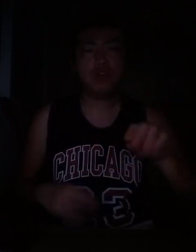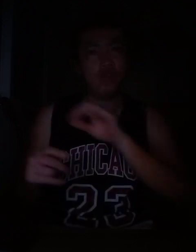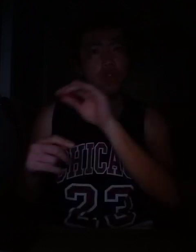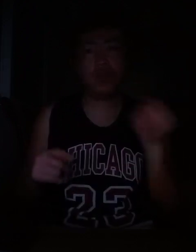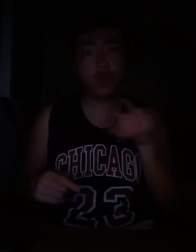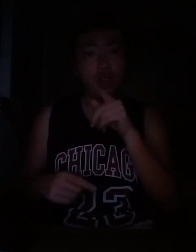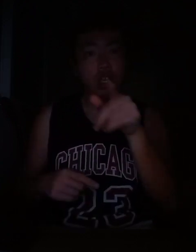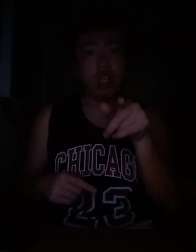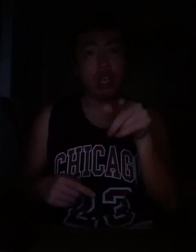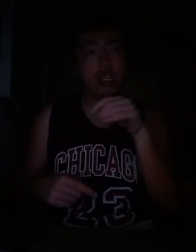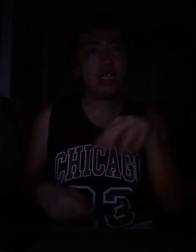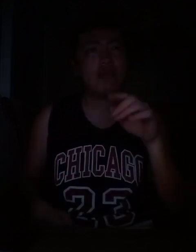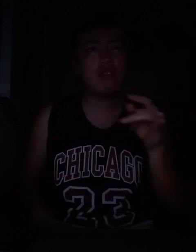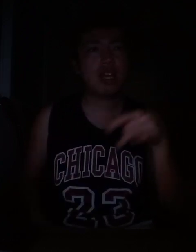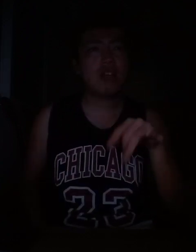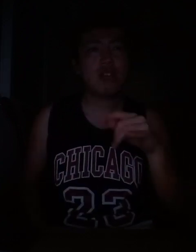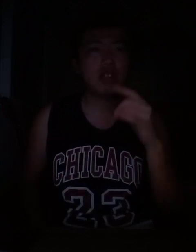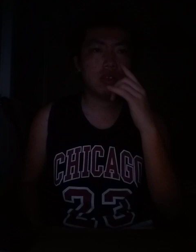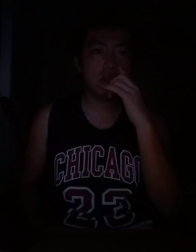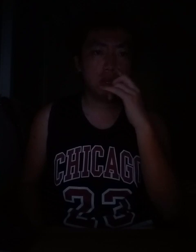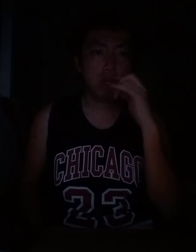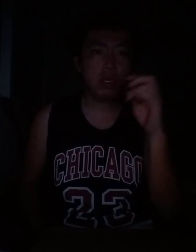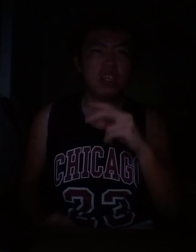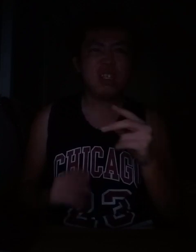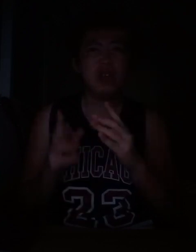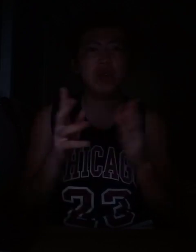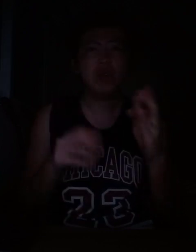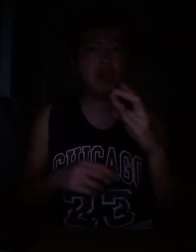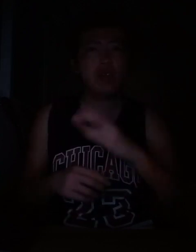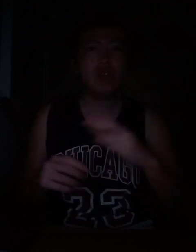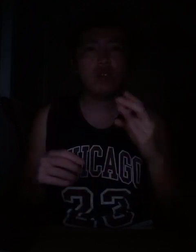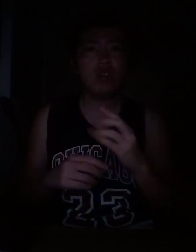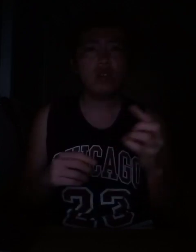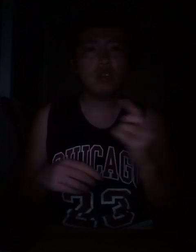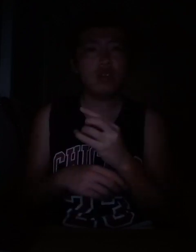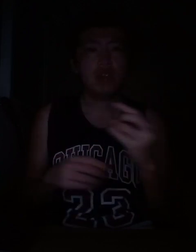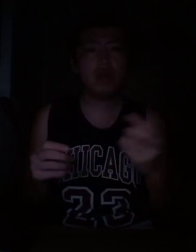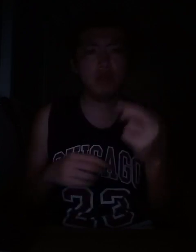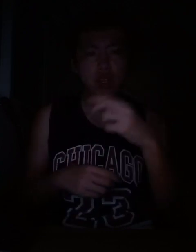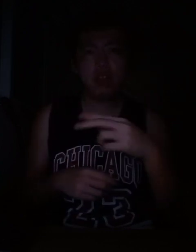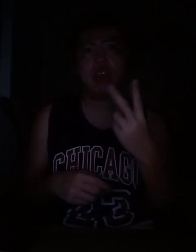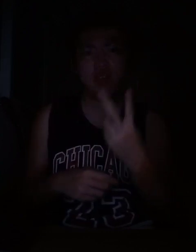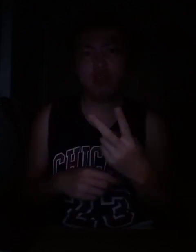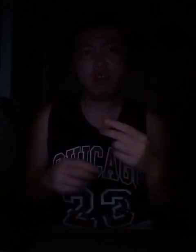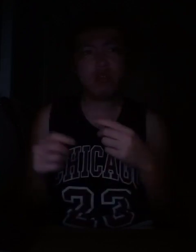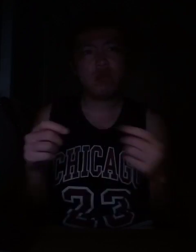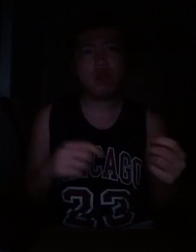관통했는데 태풍 카눈의 예상 이동 속도 시속 15km는 일반 태풍보다 2배 느린 속도로 평가됩니다.